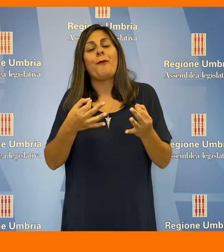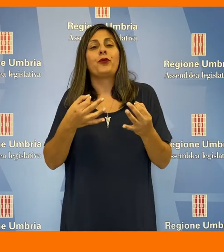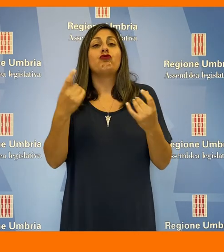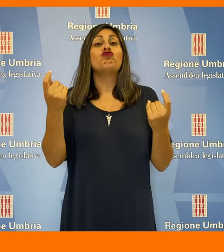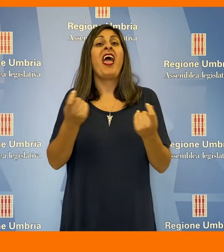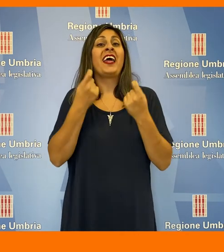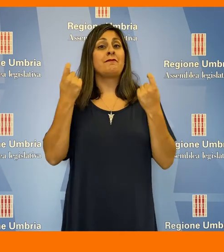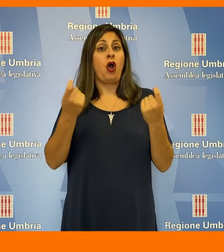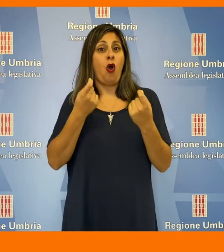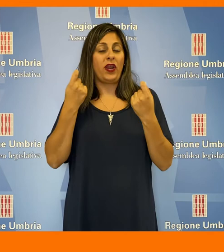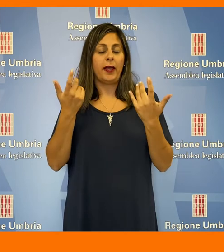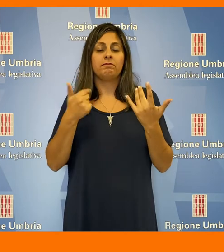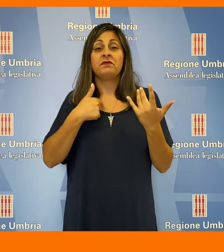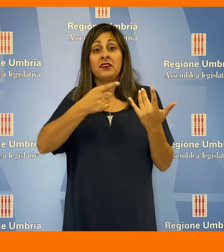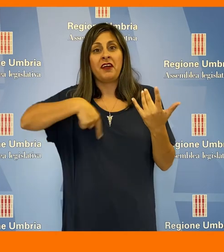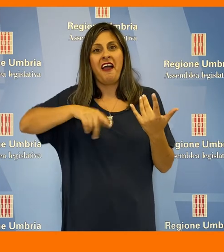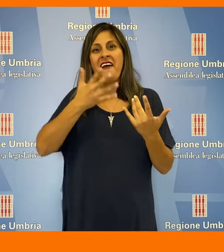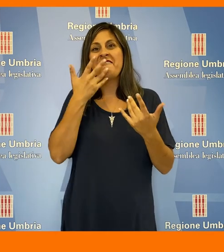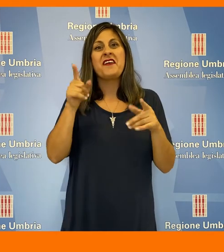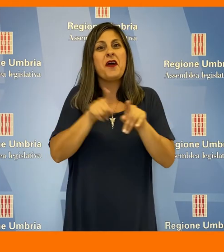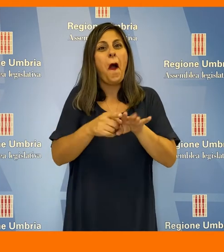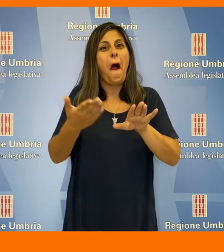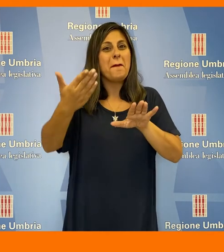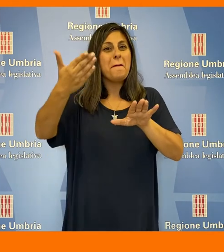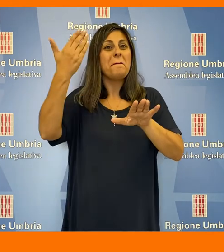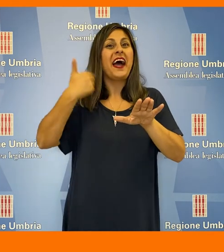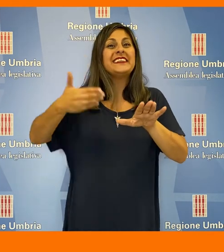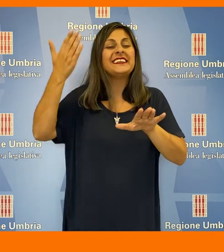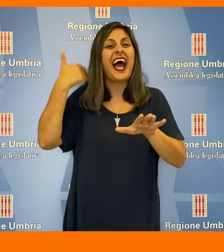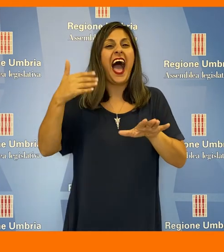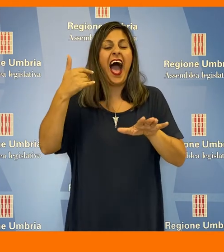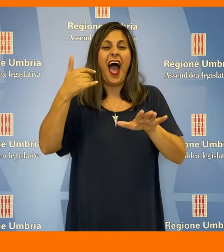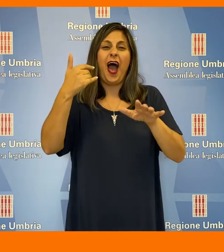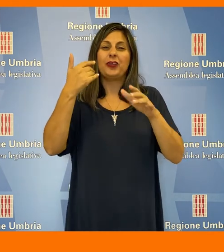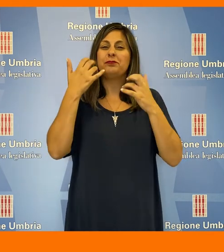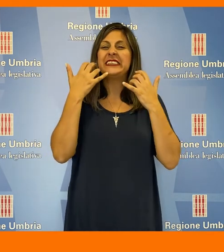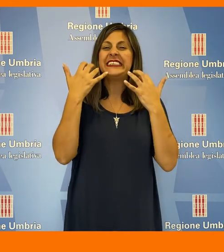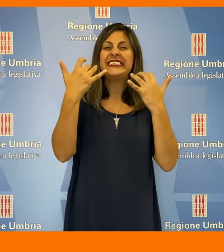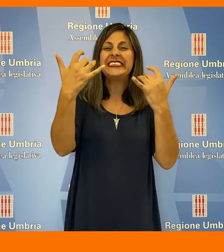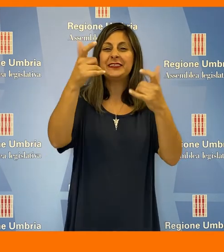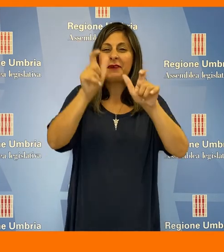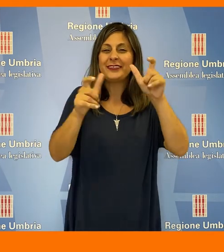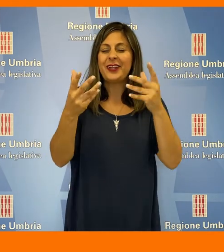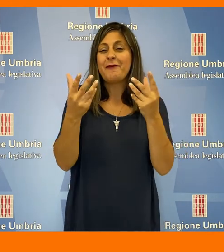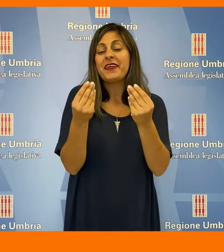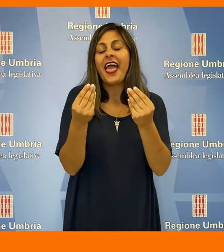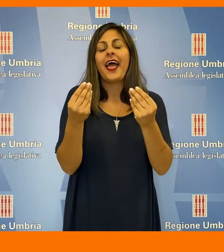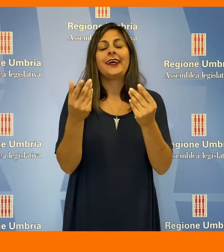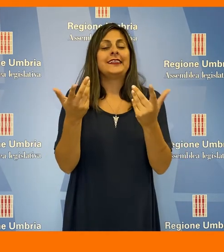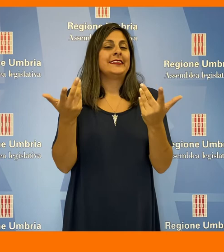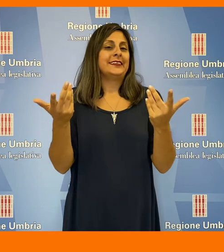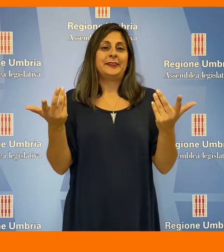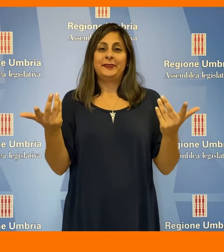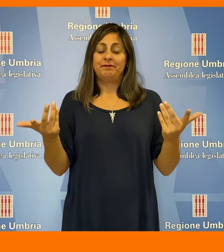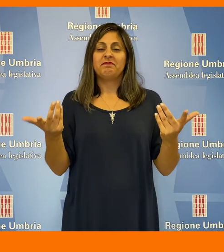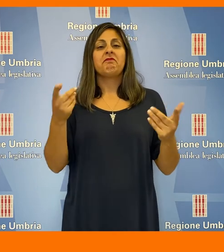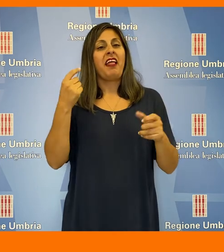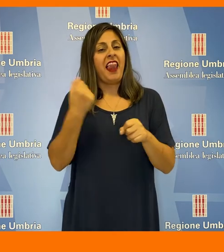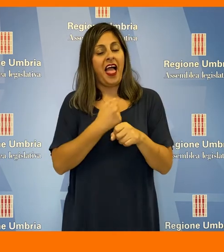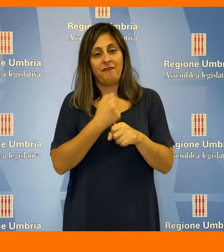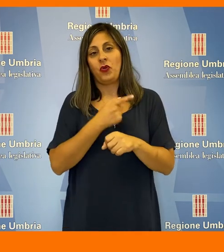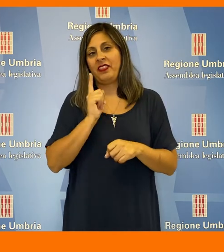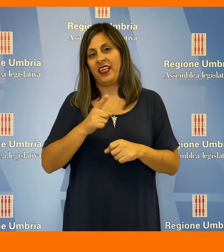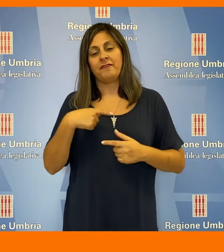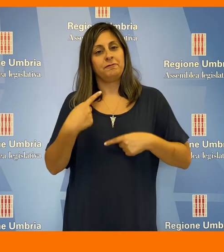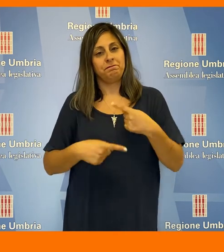quanto riguarda la cerimonia. Avremmo voluto, come allora, un'aula affollata. C'è molto